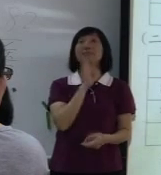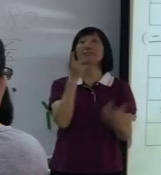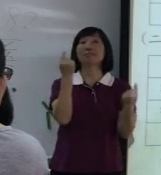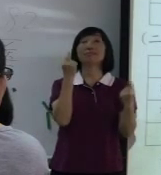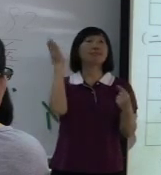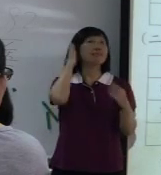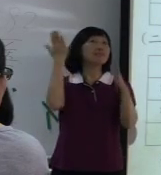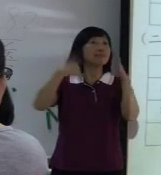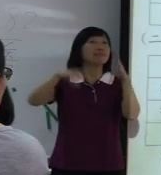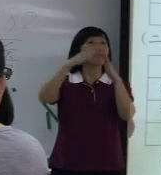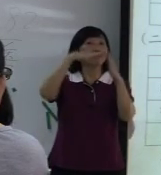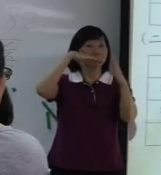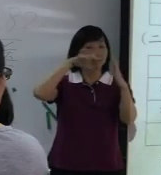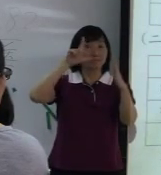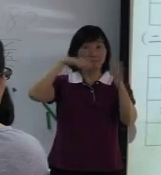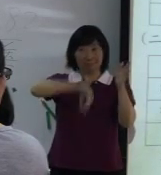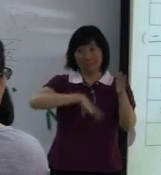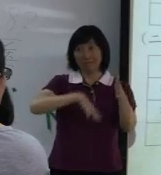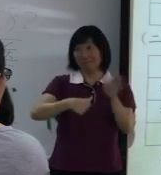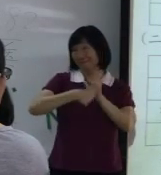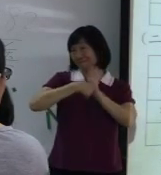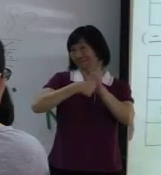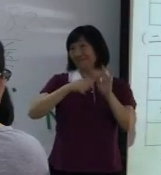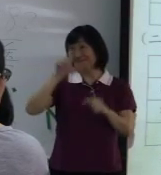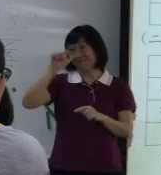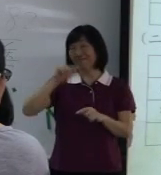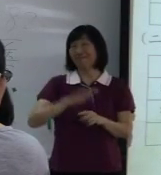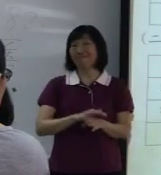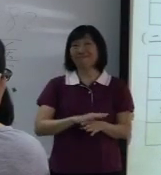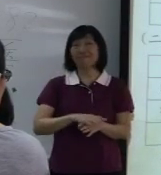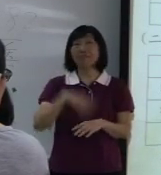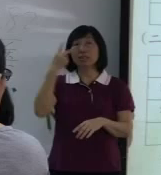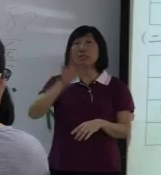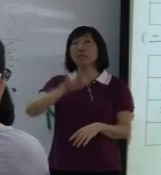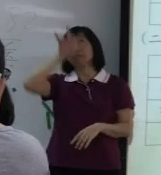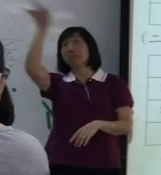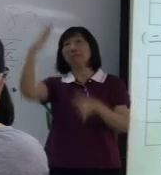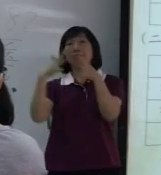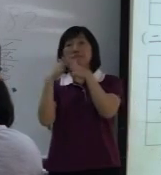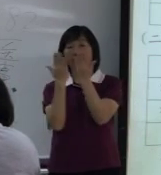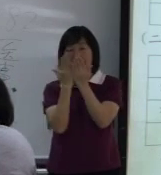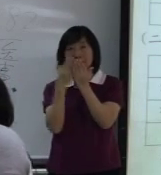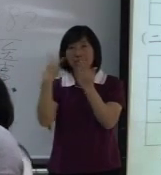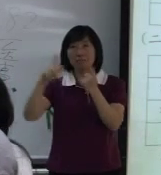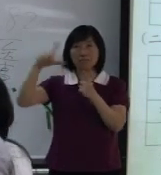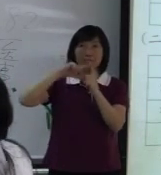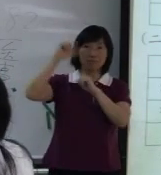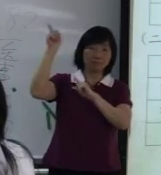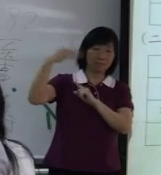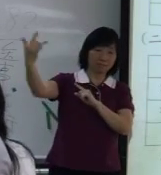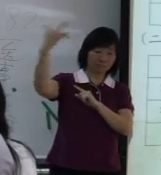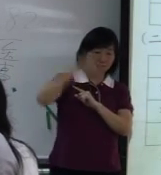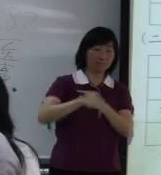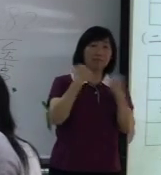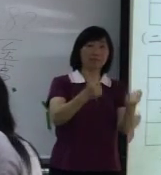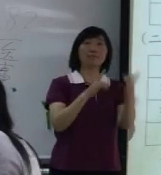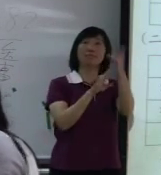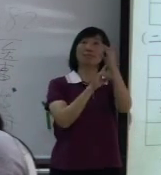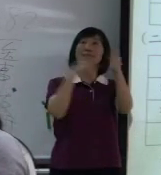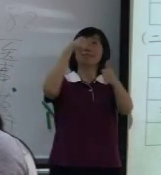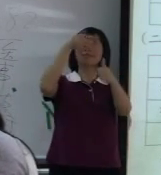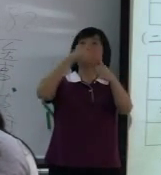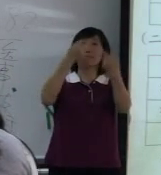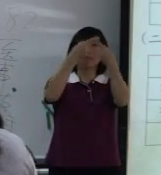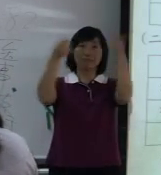聪学校非常资深的老师，然后再去美国进修，回来以后在新竹教育